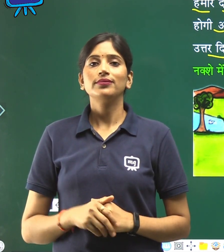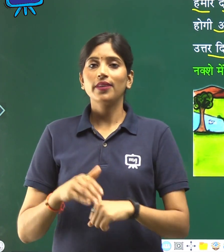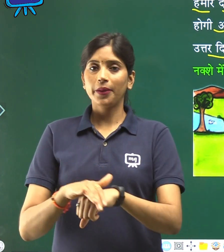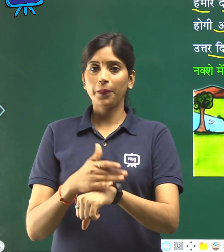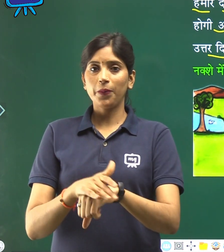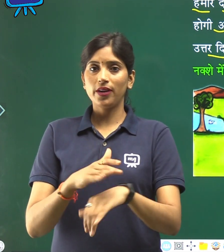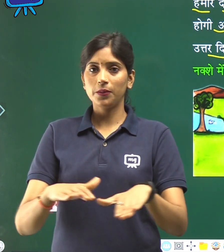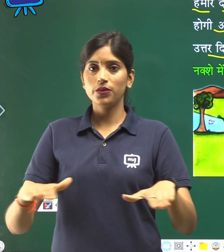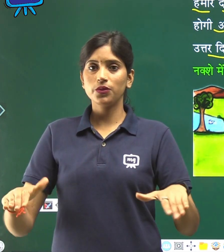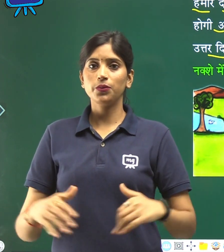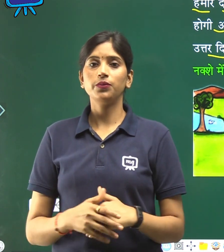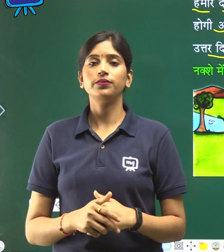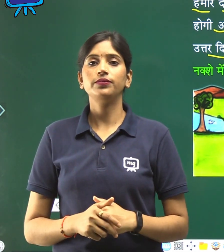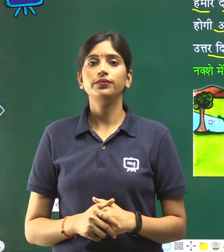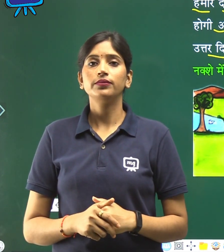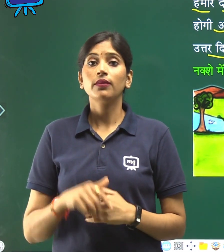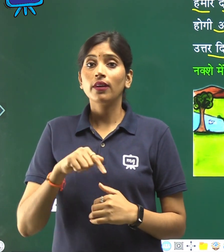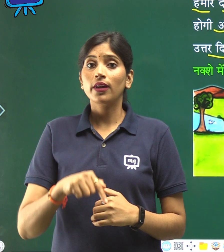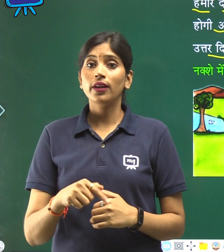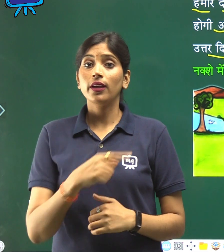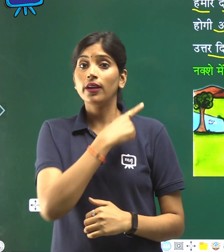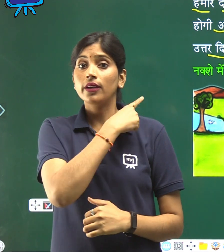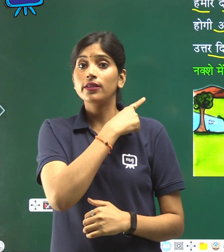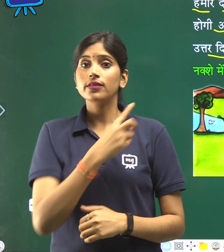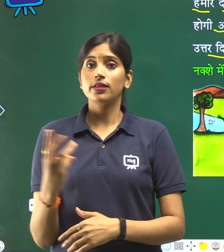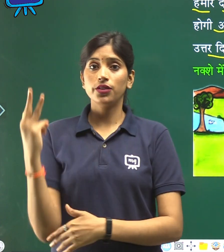प्यारे बच्चों, इस चित्र में देखो,